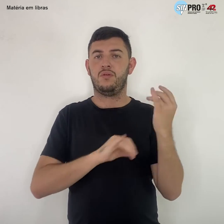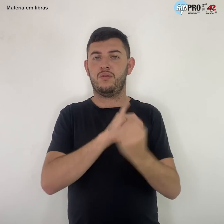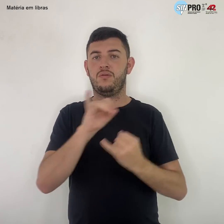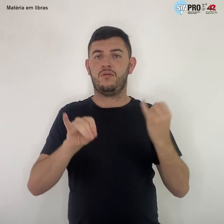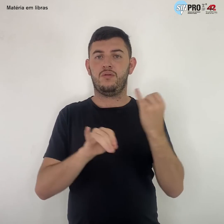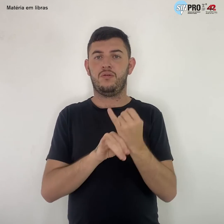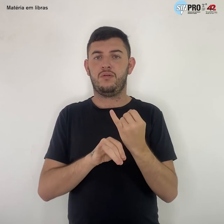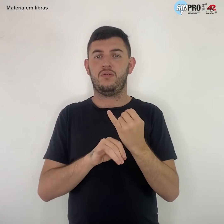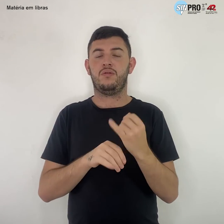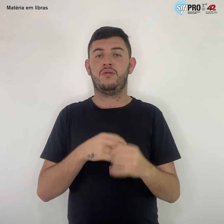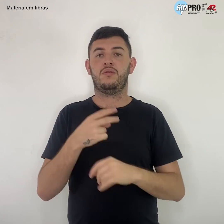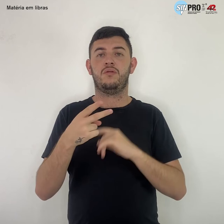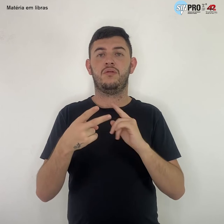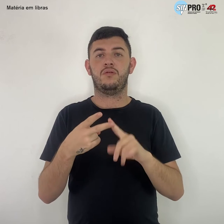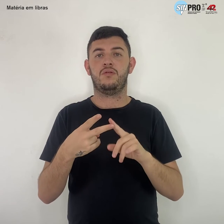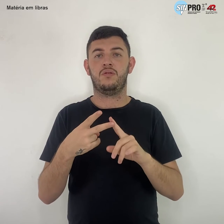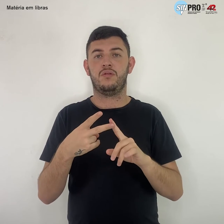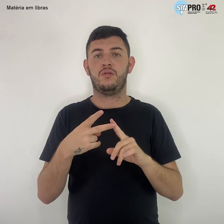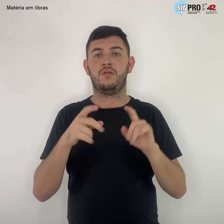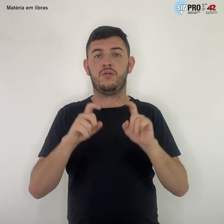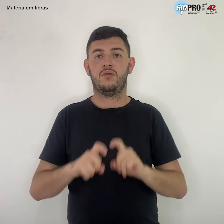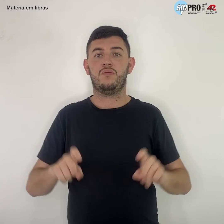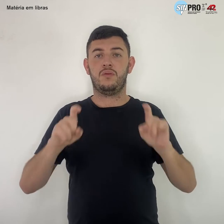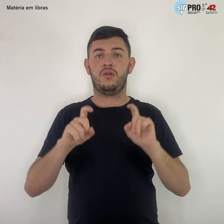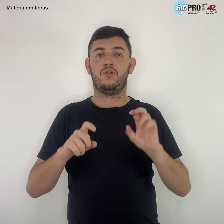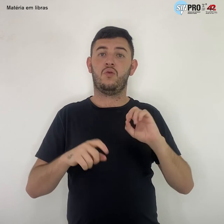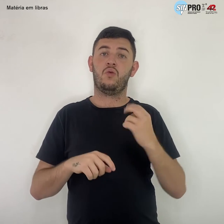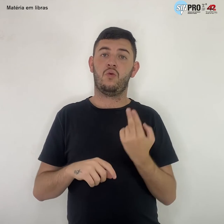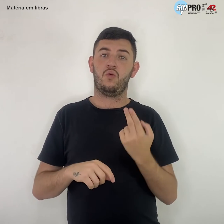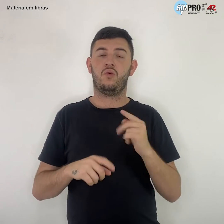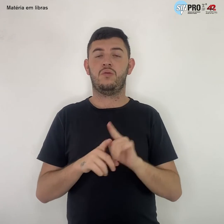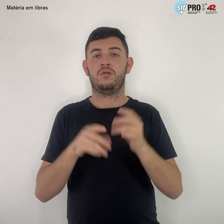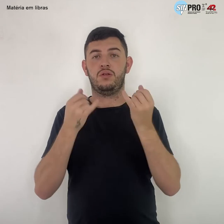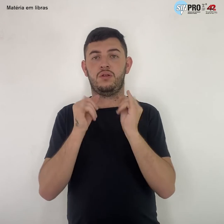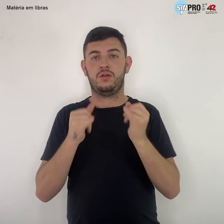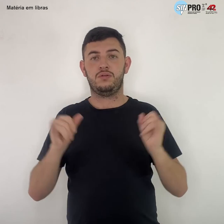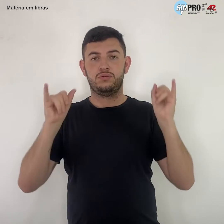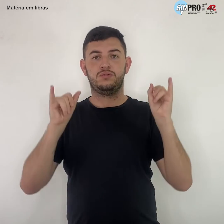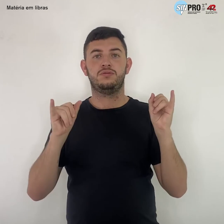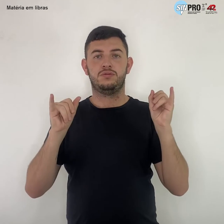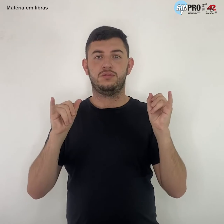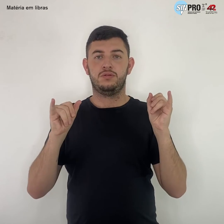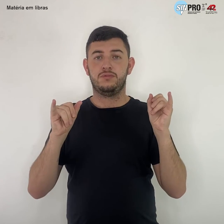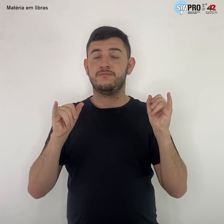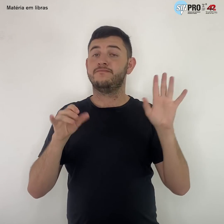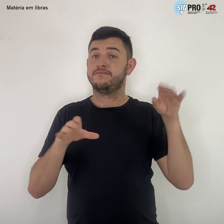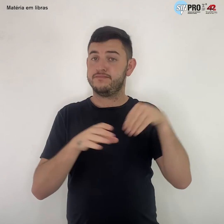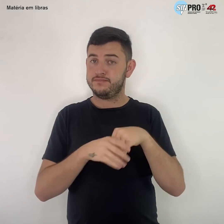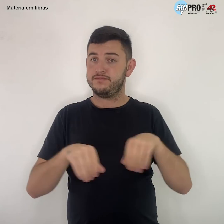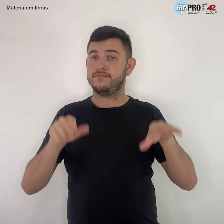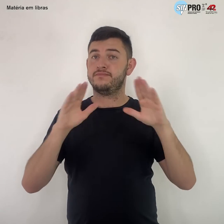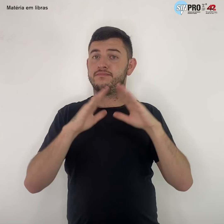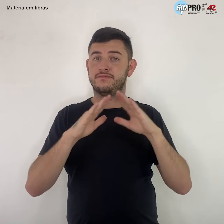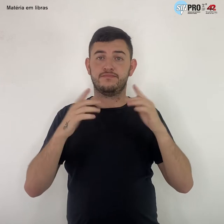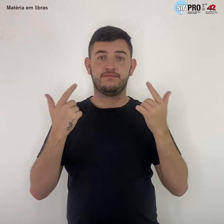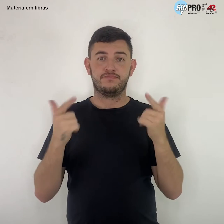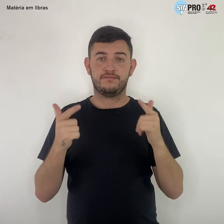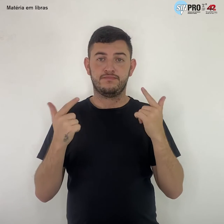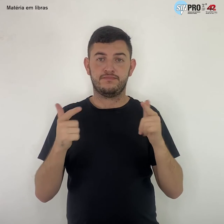internet, computadores ou até mesmo energia elétrica em suas residências. Ao invés